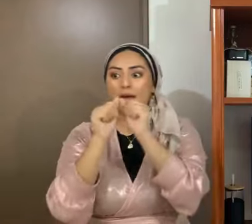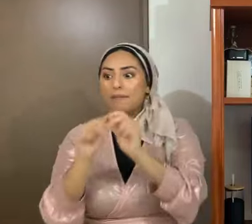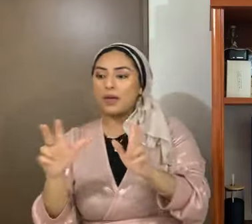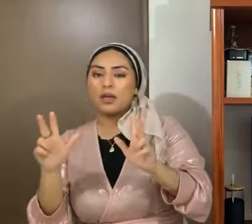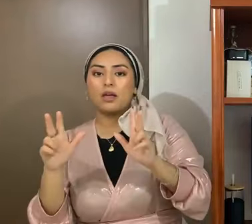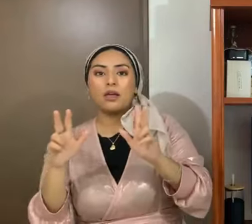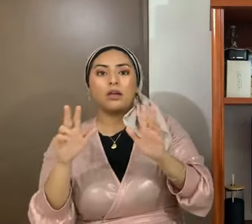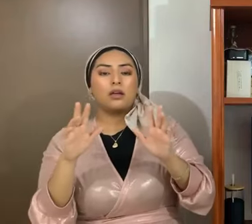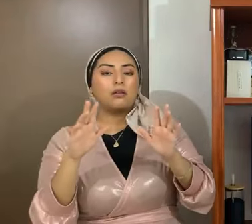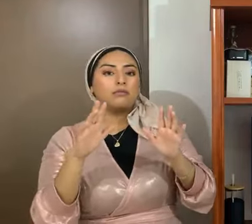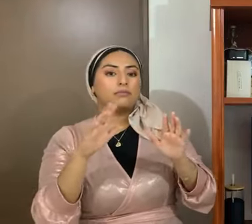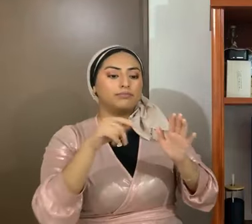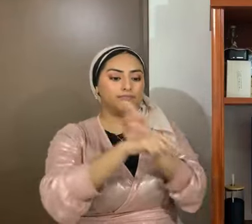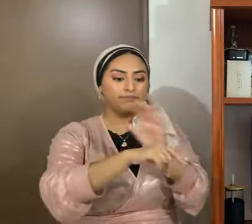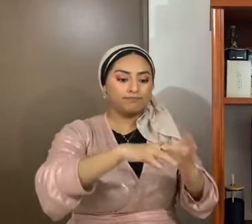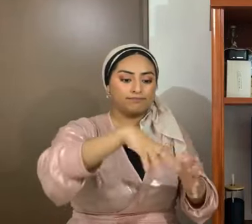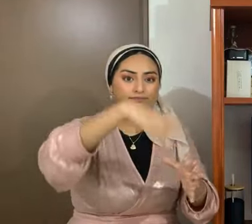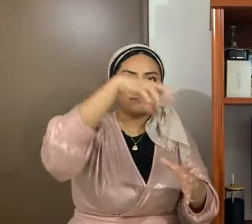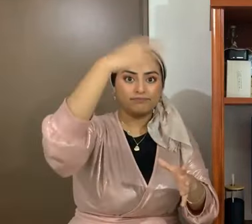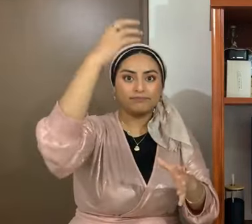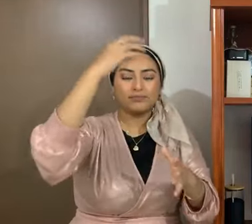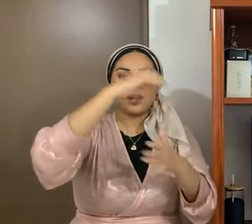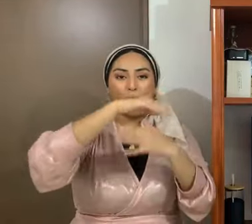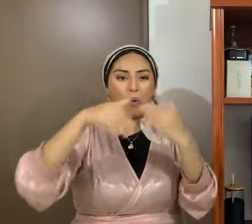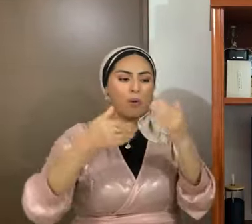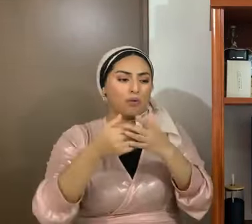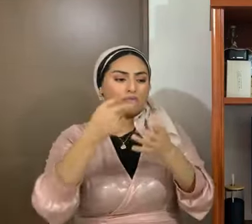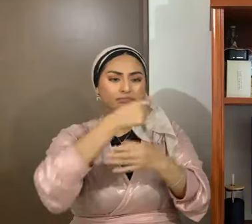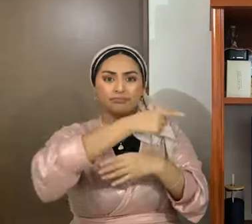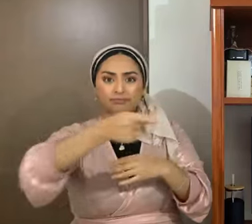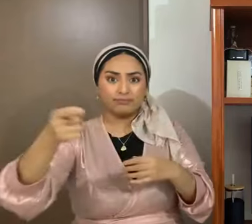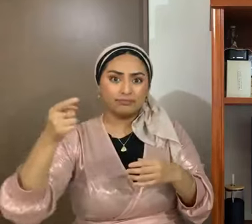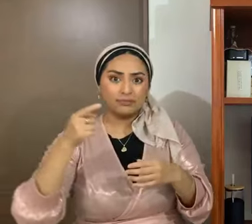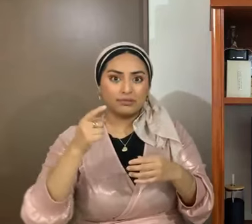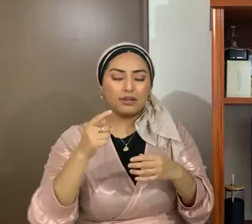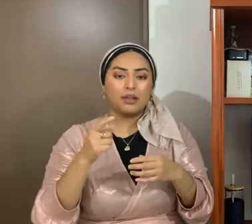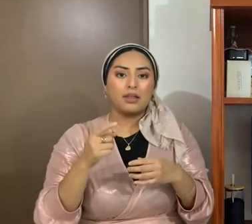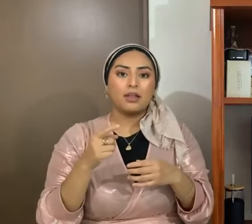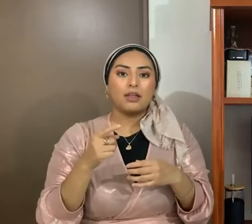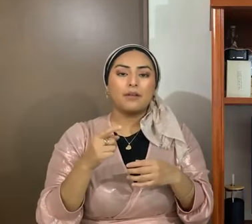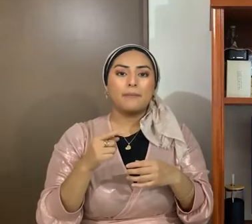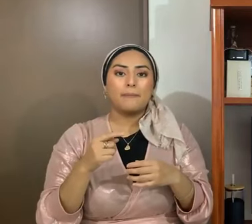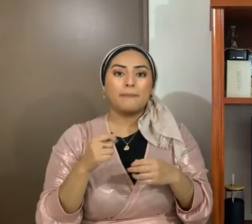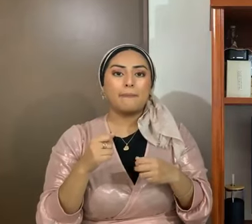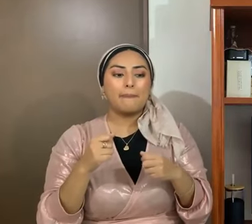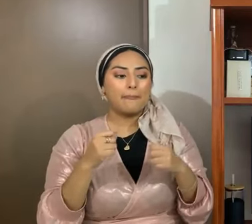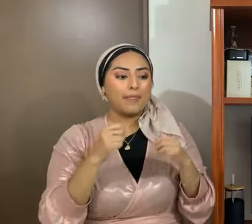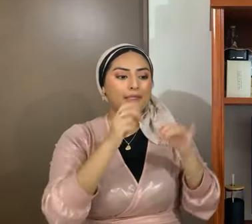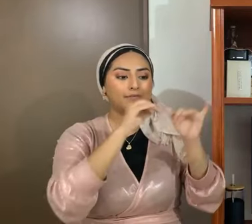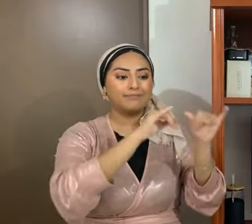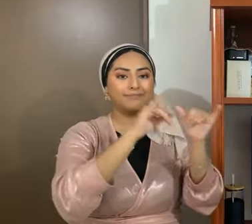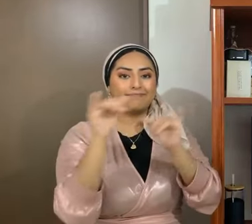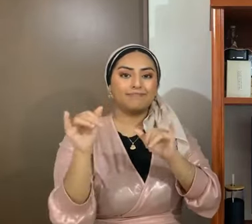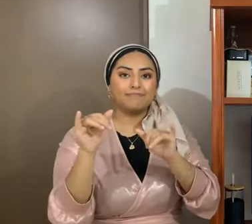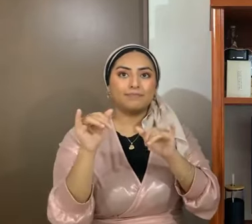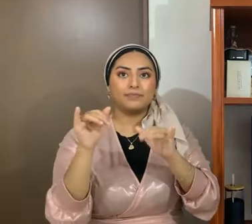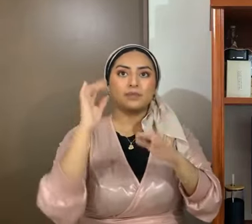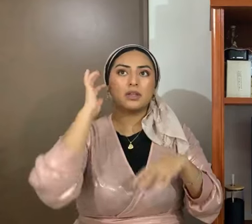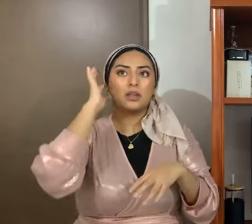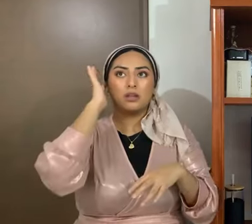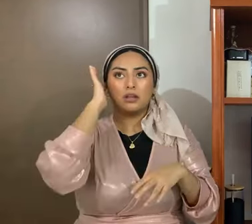menorá, del altar del incienso, todo esto es una copia del